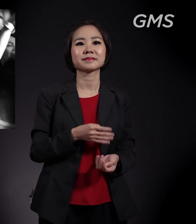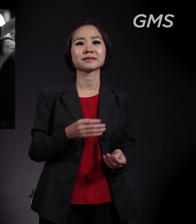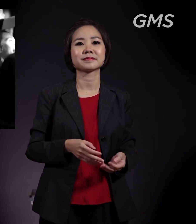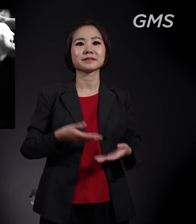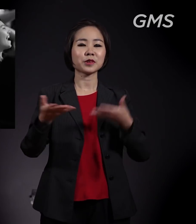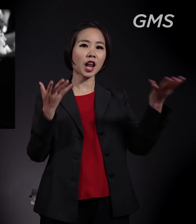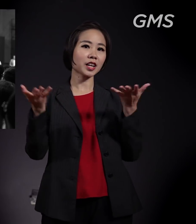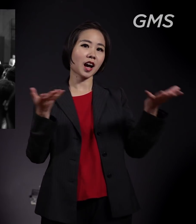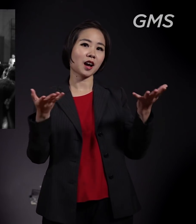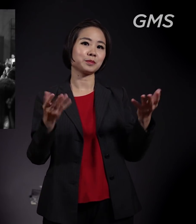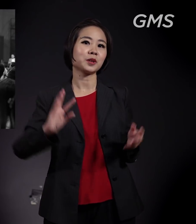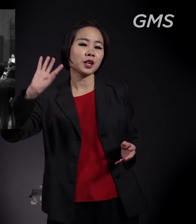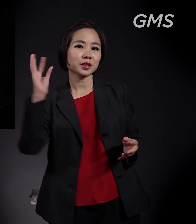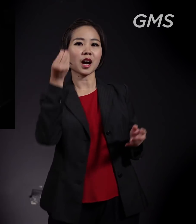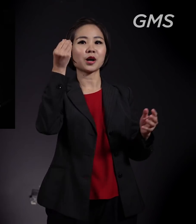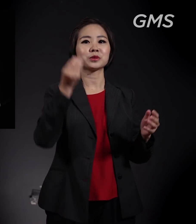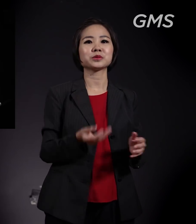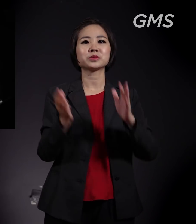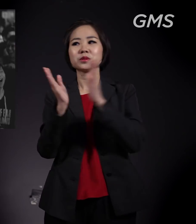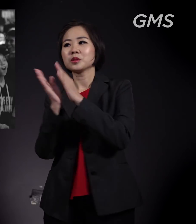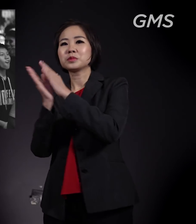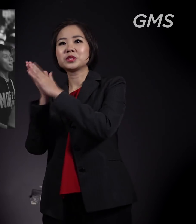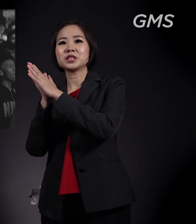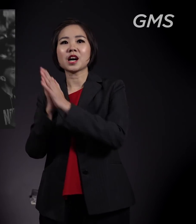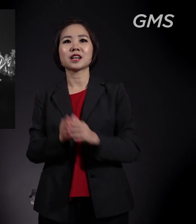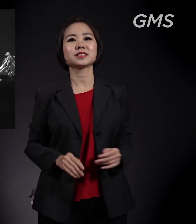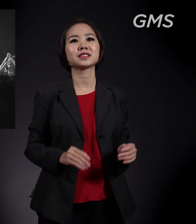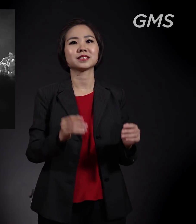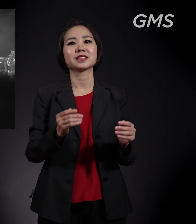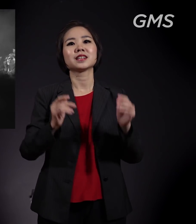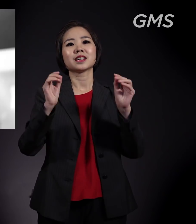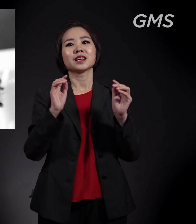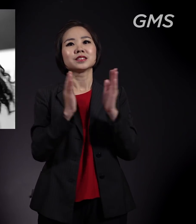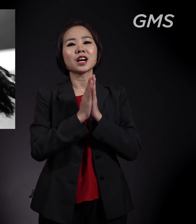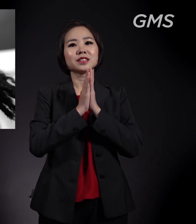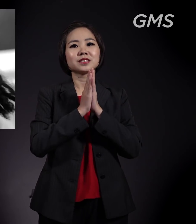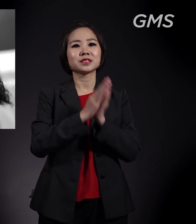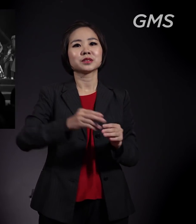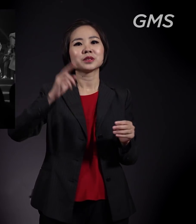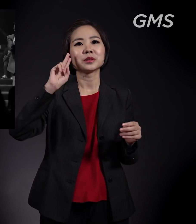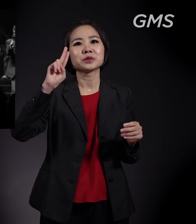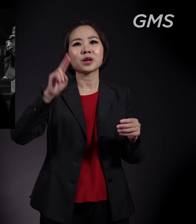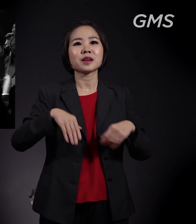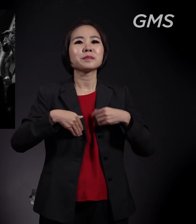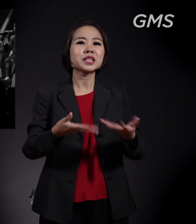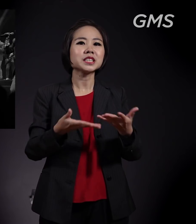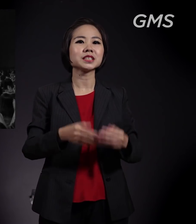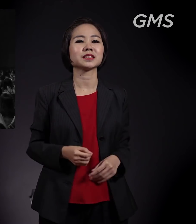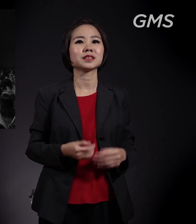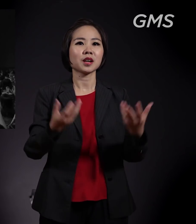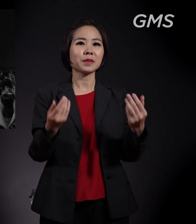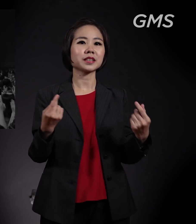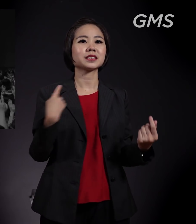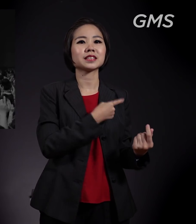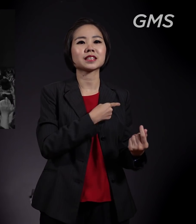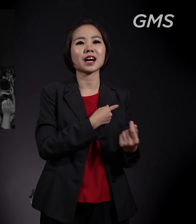Welcome to the year of praise and provision. Mari kita mengizinkan Tuhan merajut rancangan yang